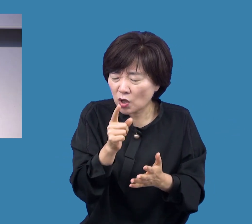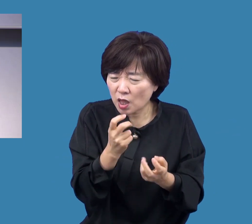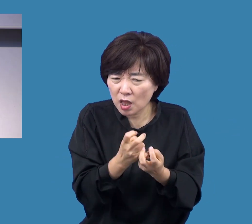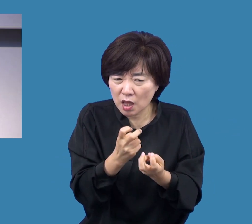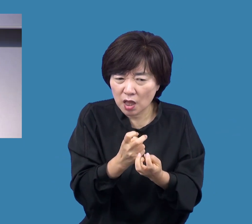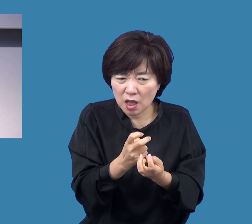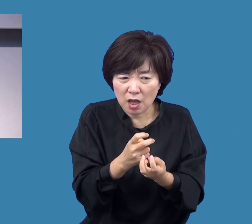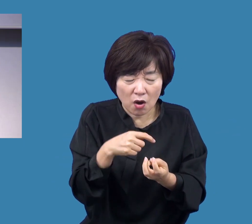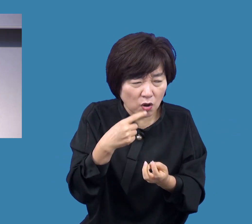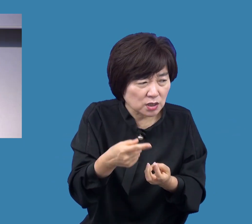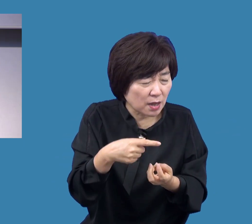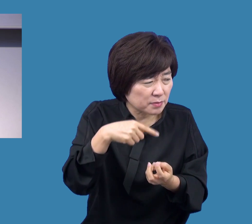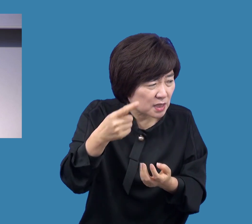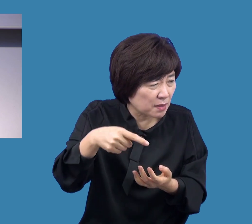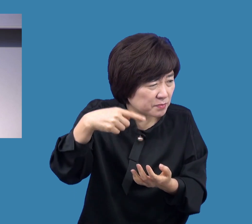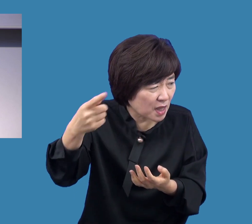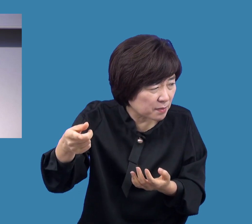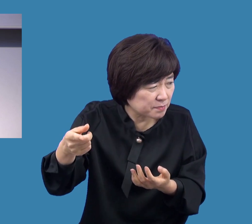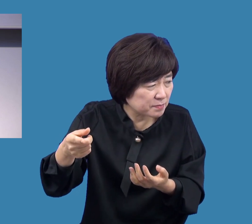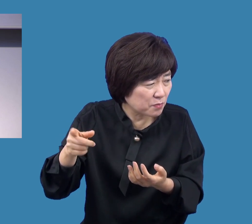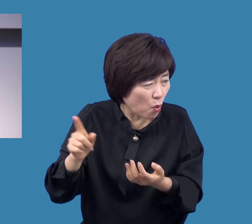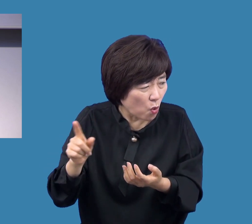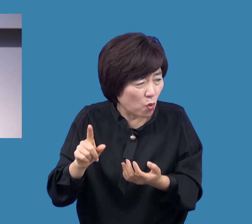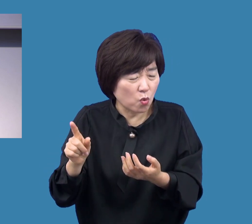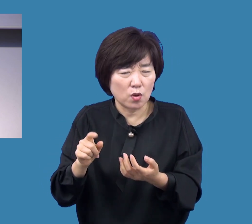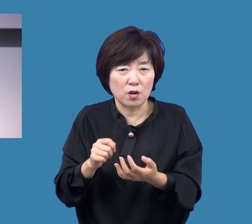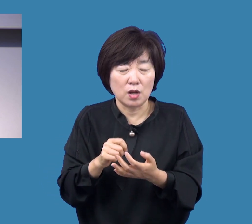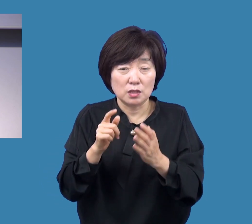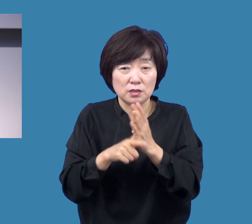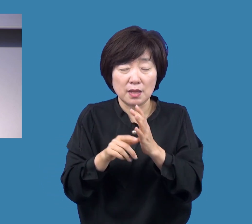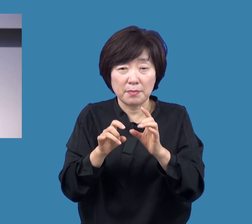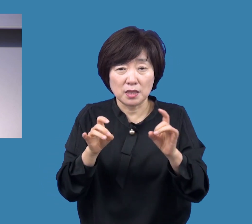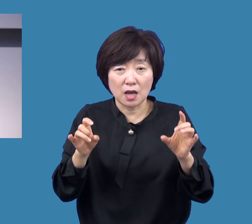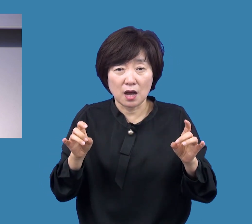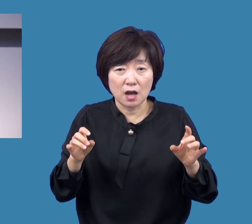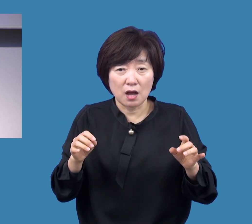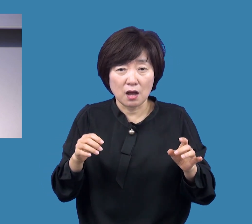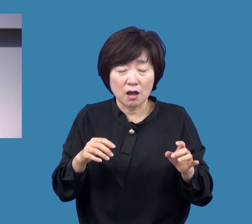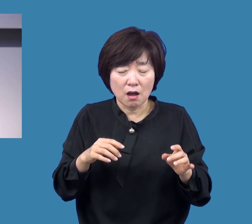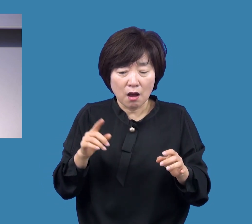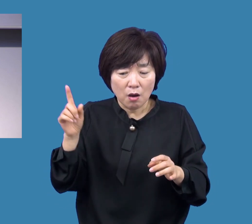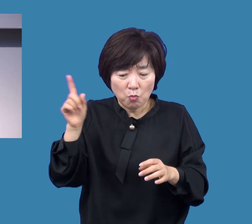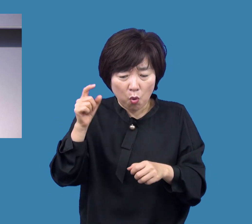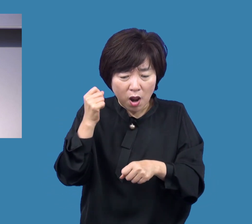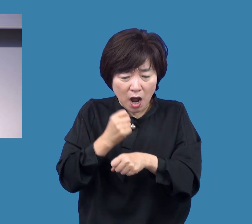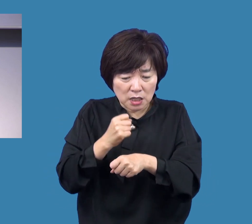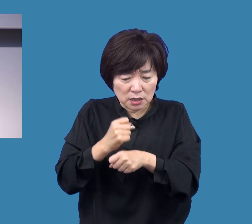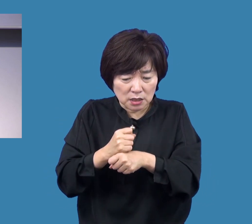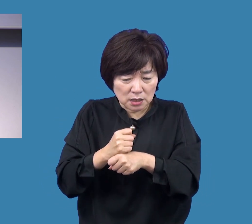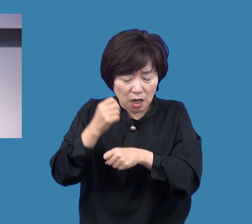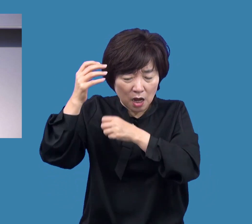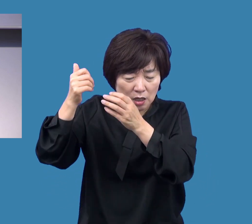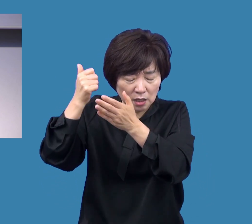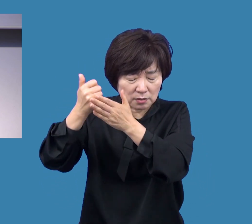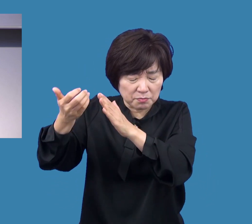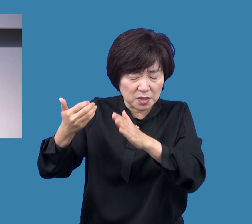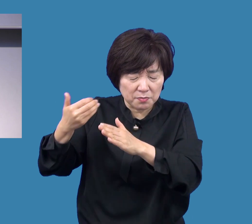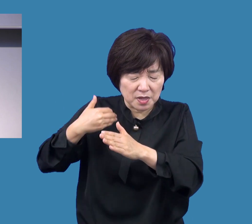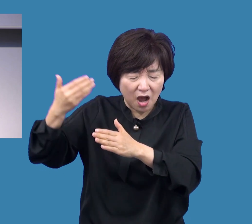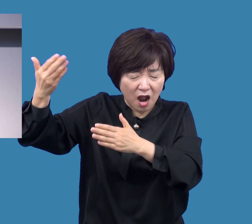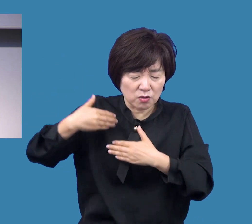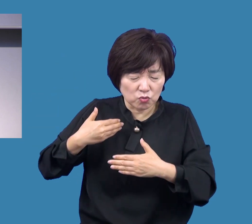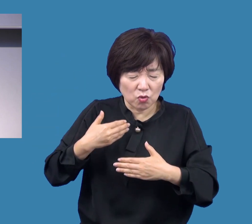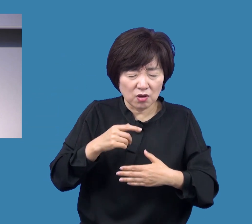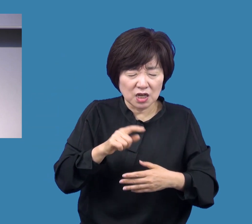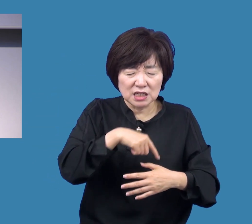몰고 가시는데, 그때마다 제가 그냥 뭘 해야 될지를 알고 있는 거예요. 아, 그 다음은 이거 해야 돼. 아, 그 다음은 절로 가야